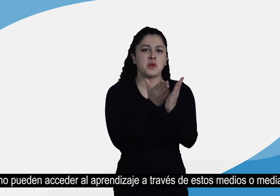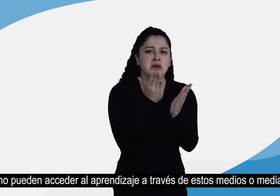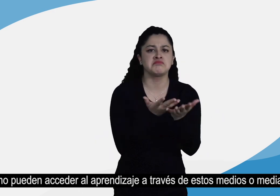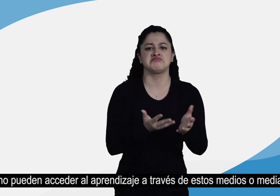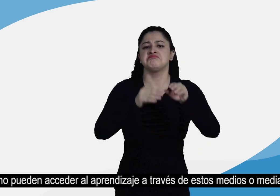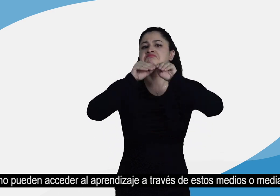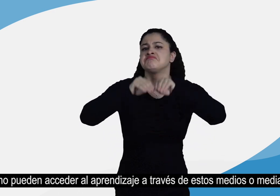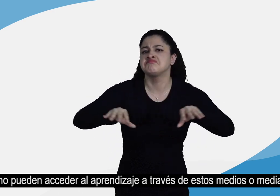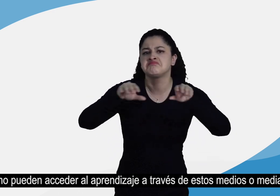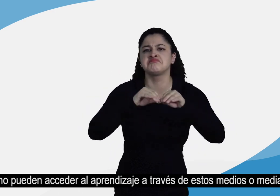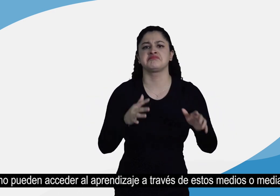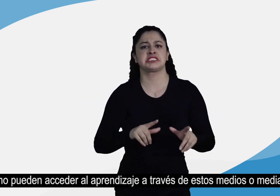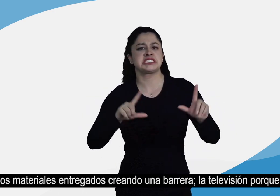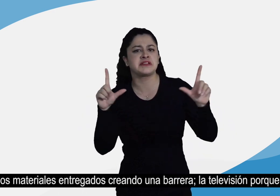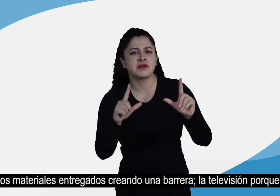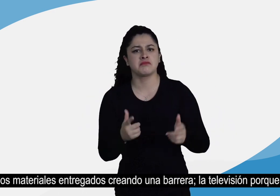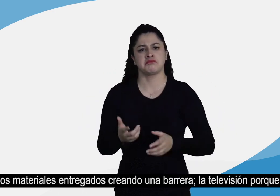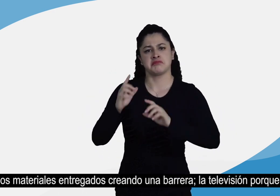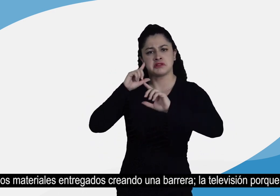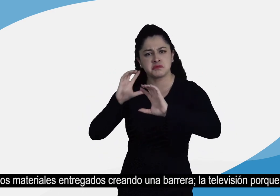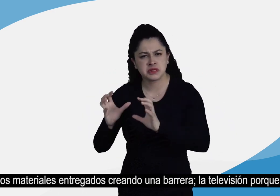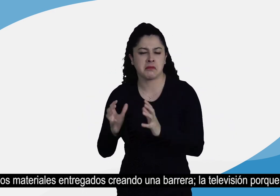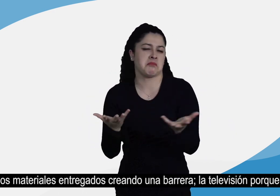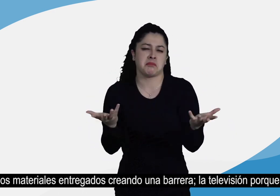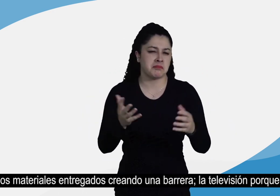O mediante los materiales entregados